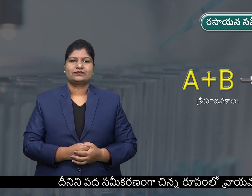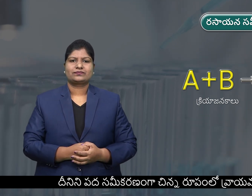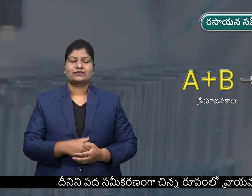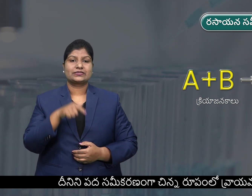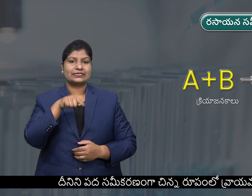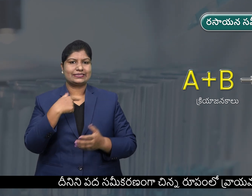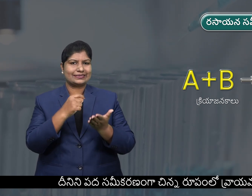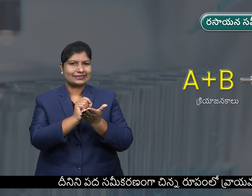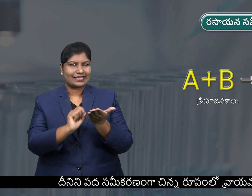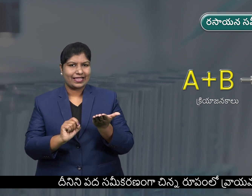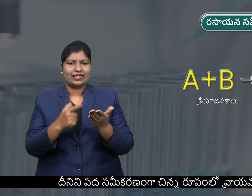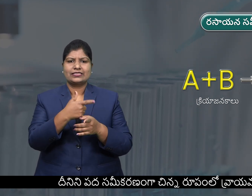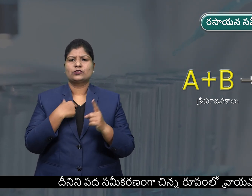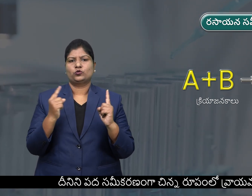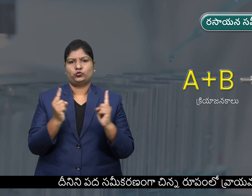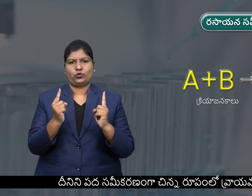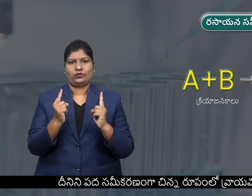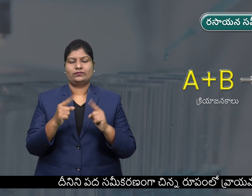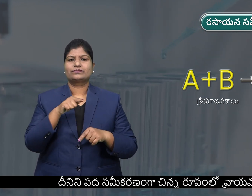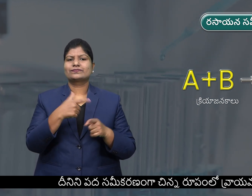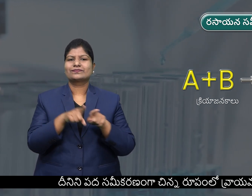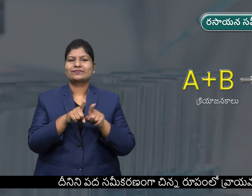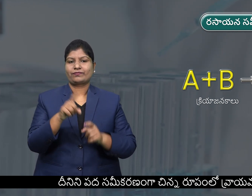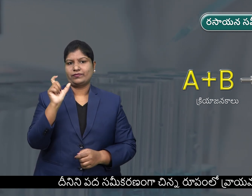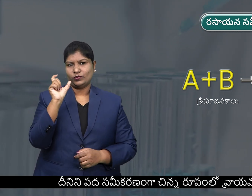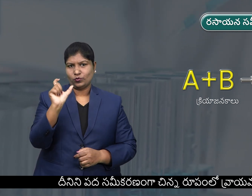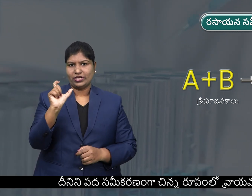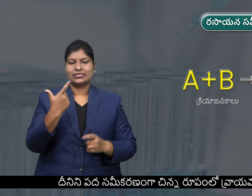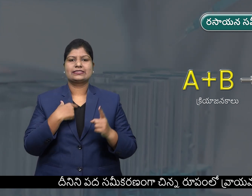దీనిని పద సమీకరణంగా చిన్న రూపంలో వ్రాయవచ్చు.